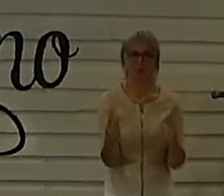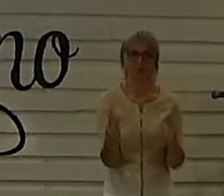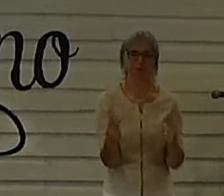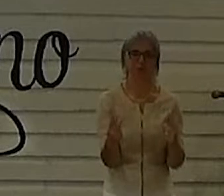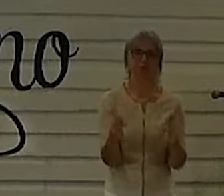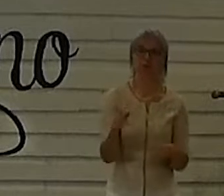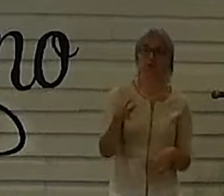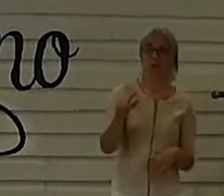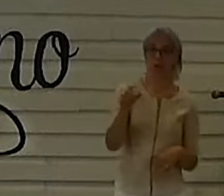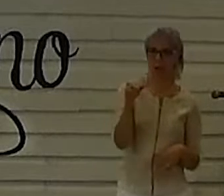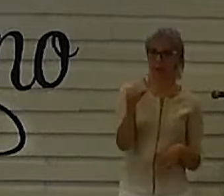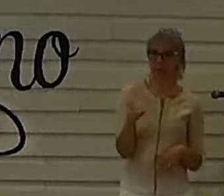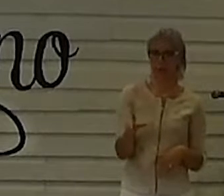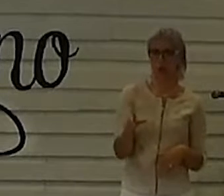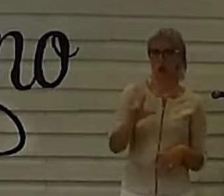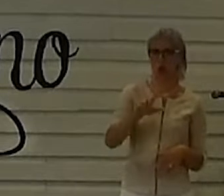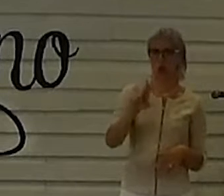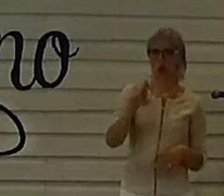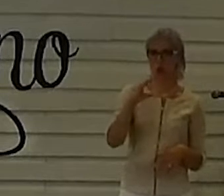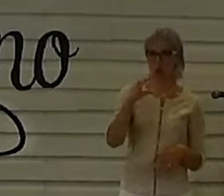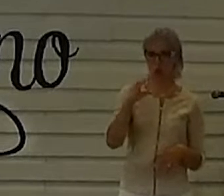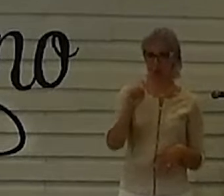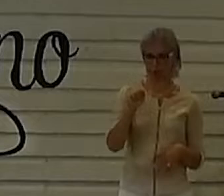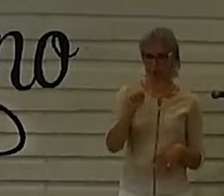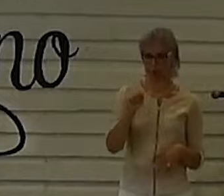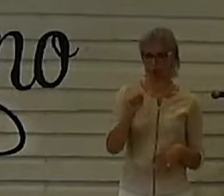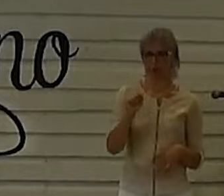Luca capitolo 15,